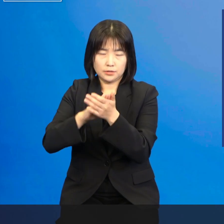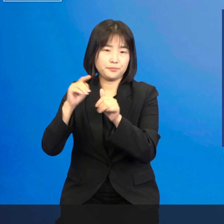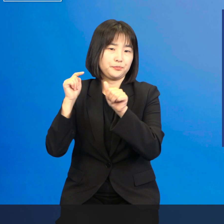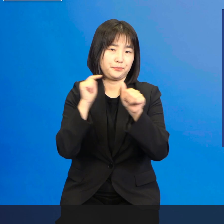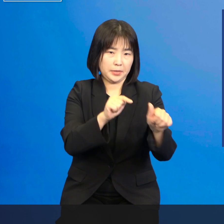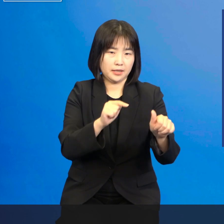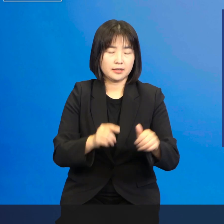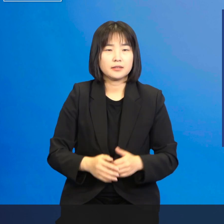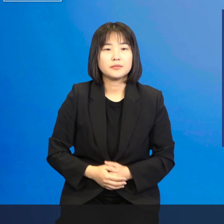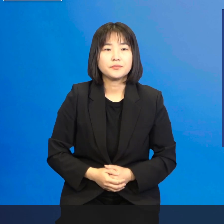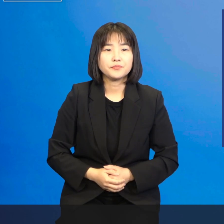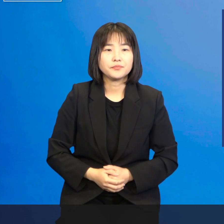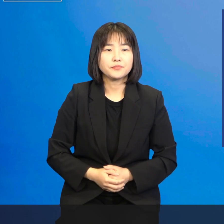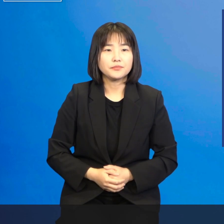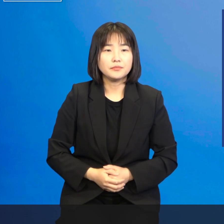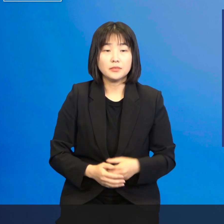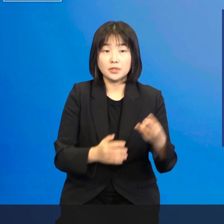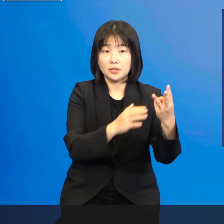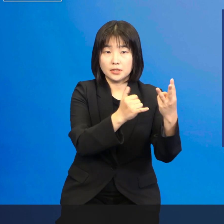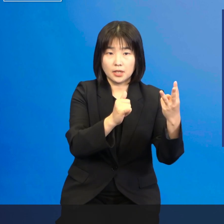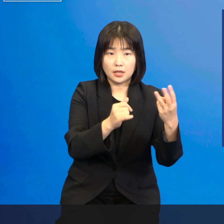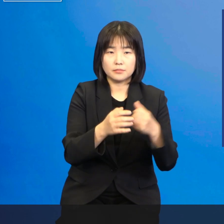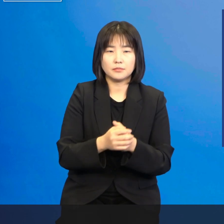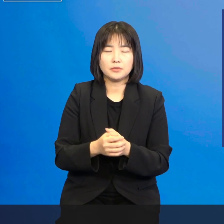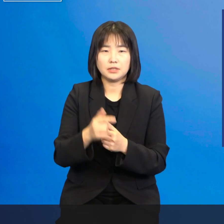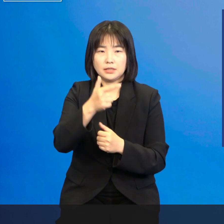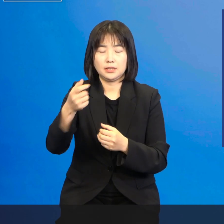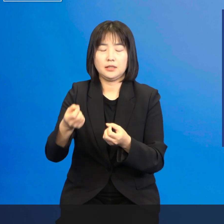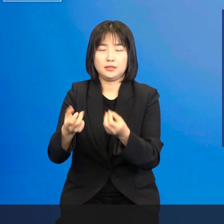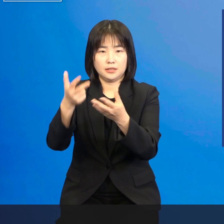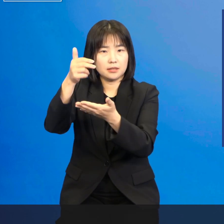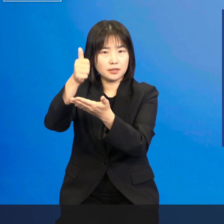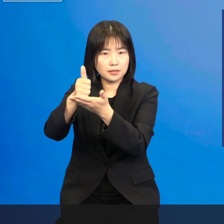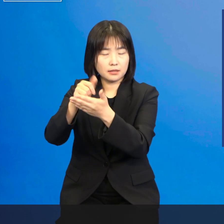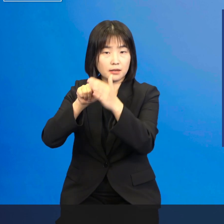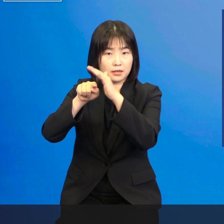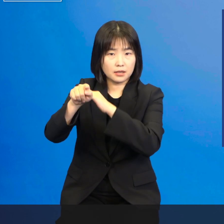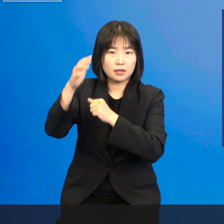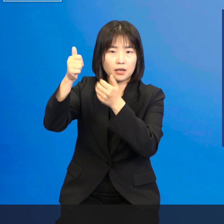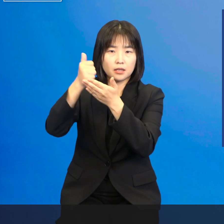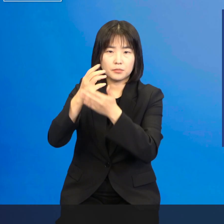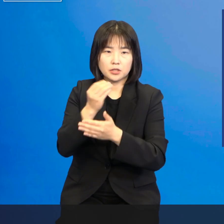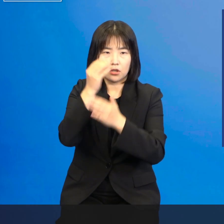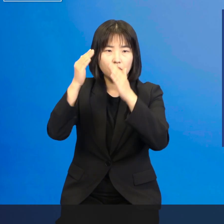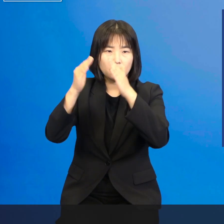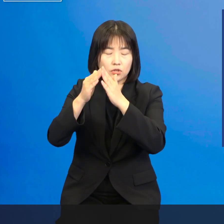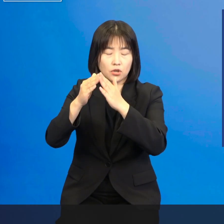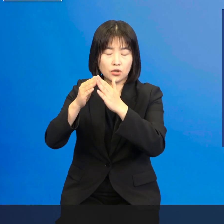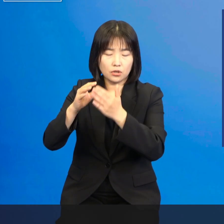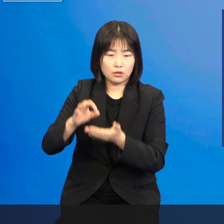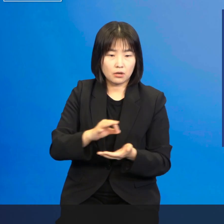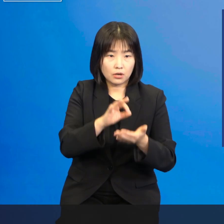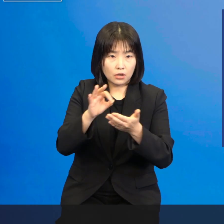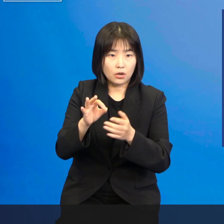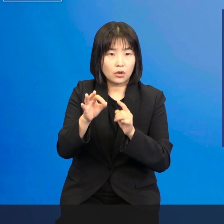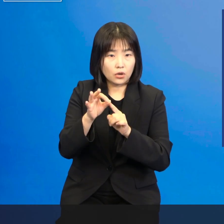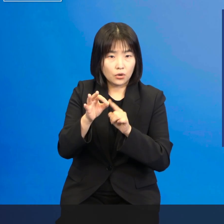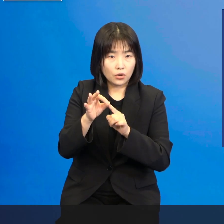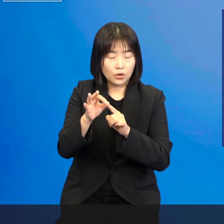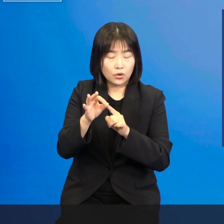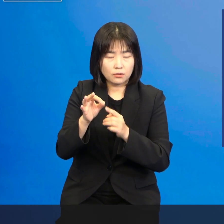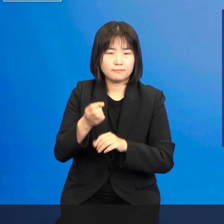성전을 수리하게 하였다. 이 세 사람은 hil기야 대제사장에게 가서 하나님의 성전에 들어온